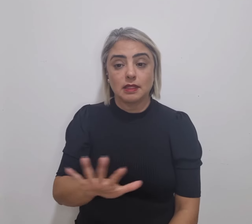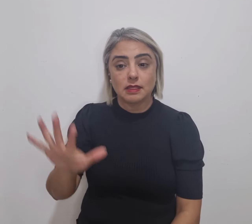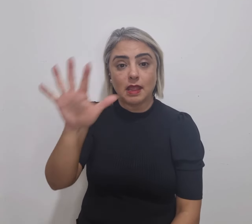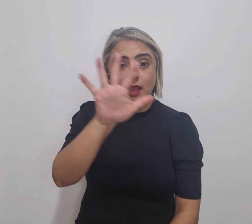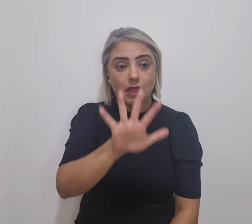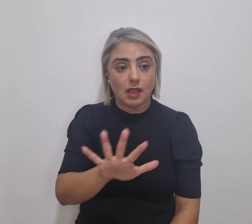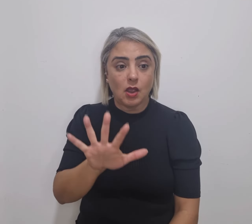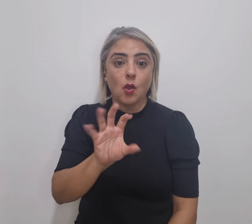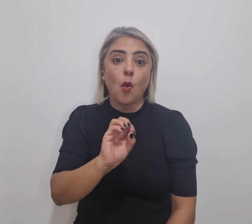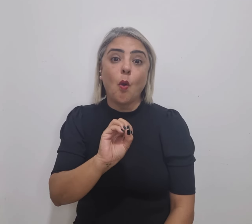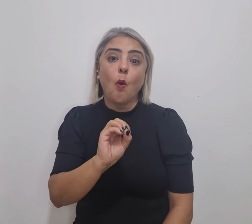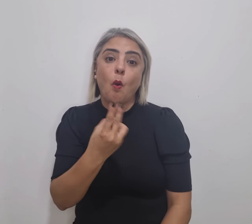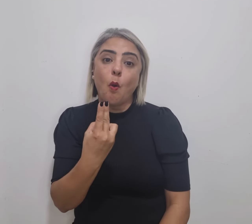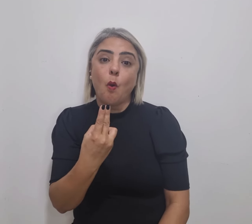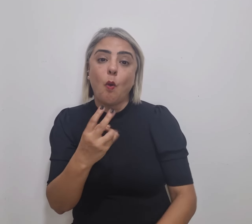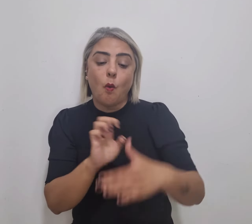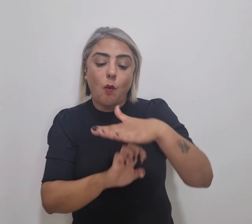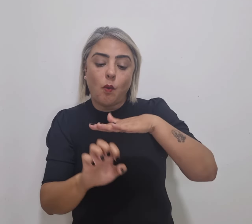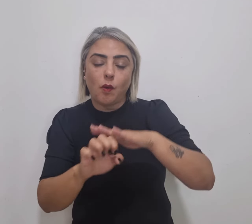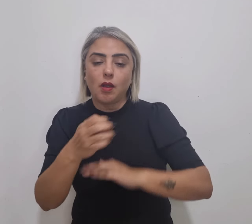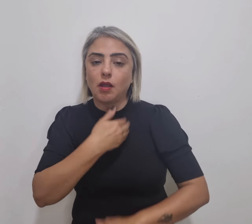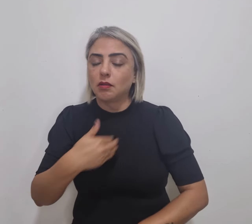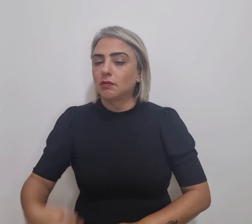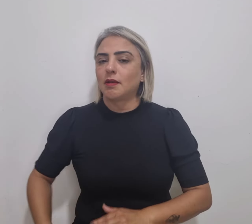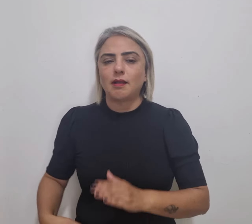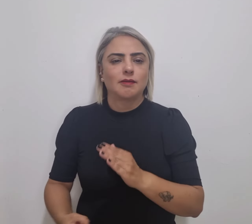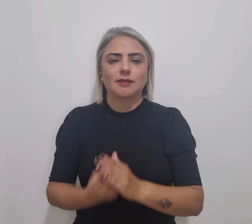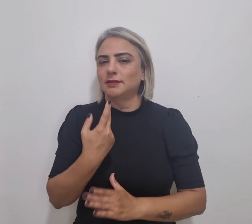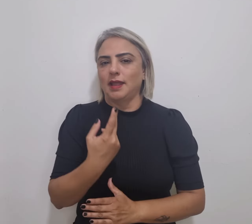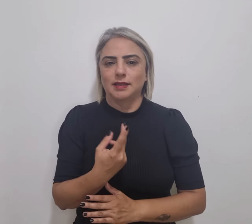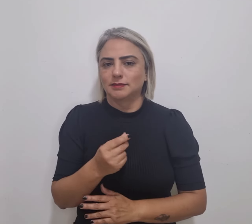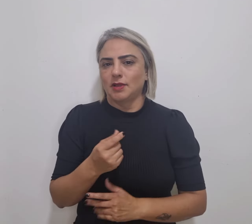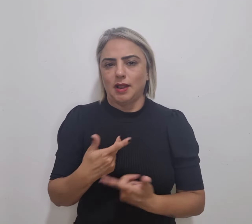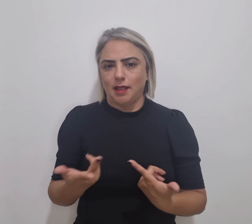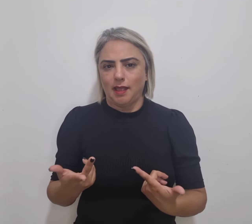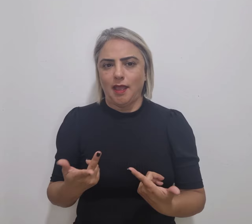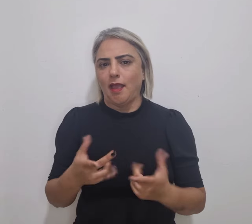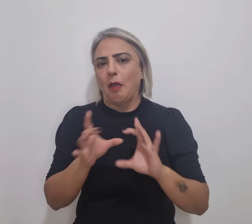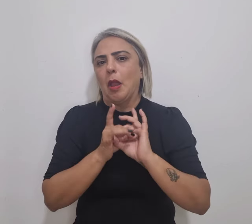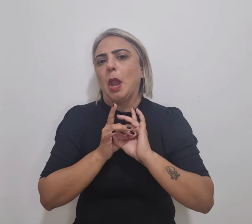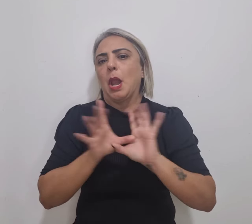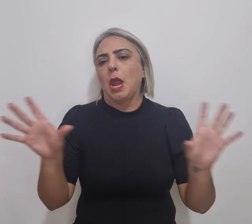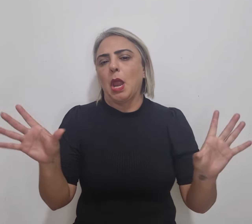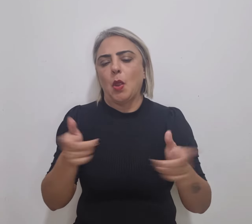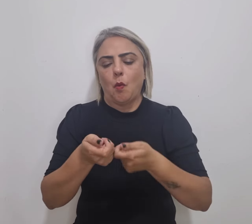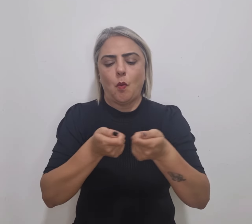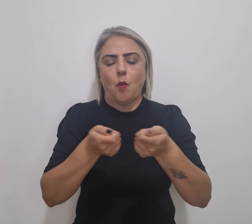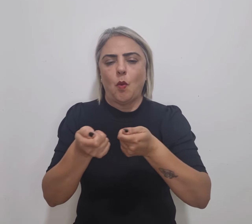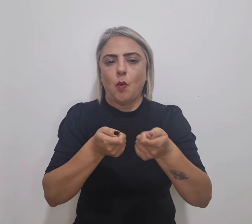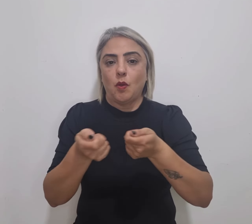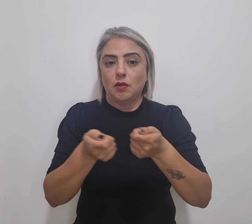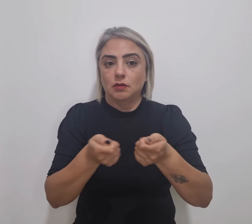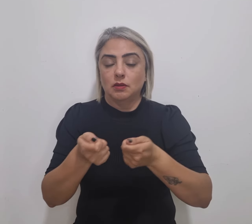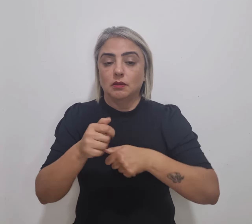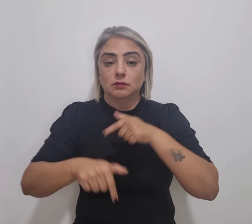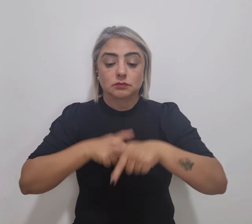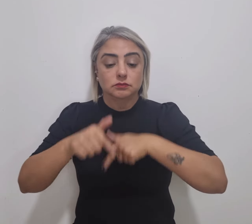ou estatização não ocorre por acaso, permitindo o controle e a atuação